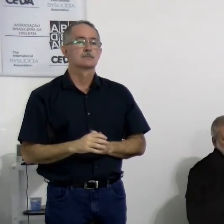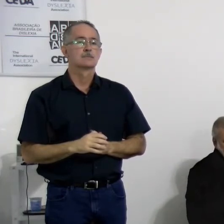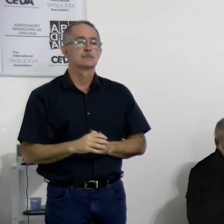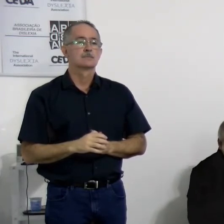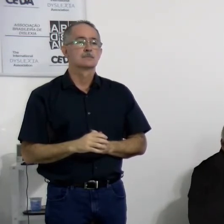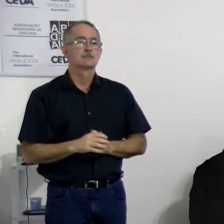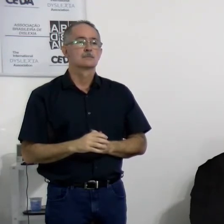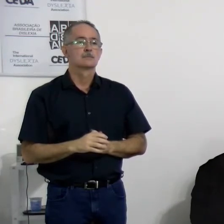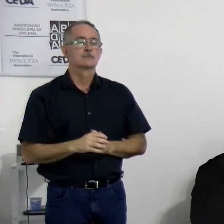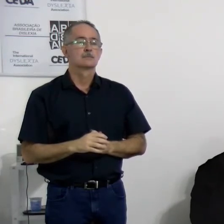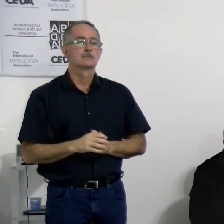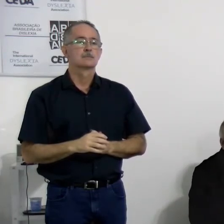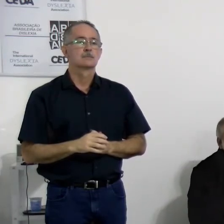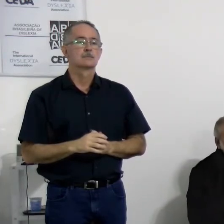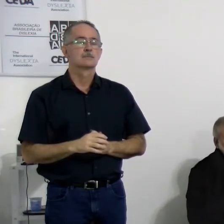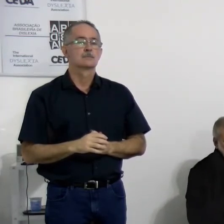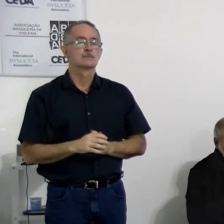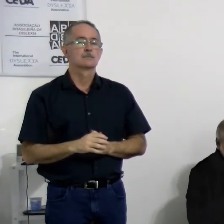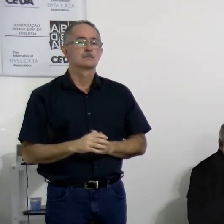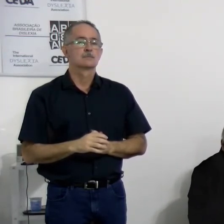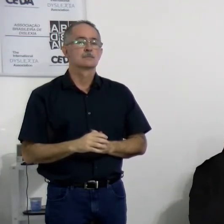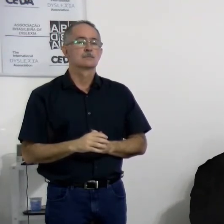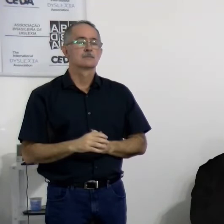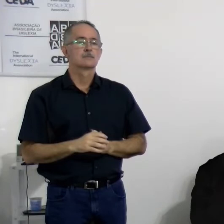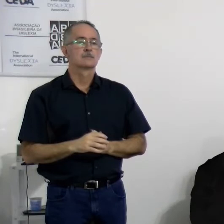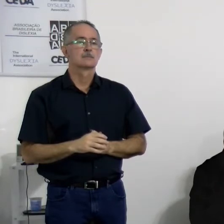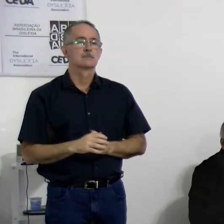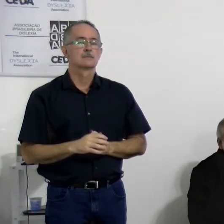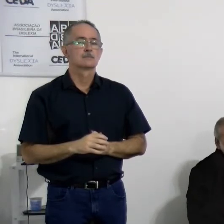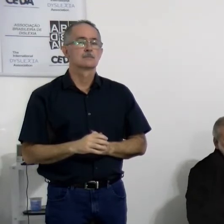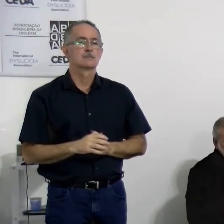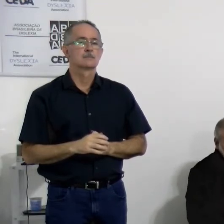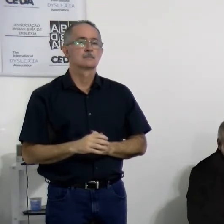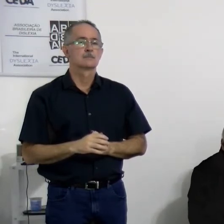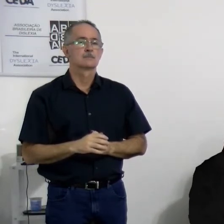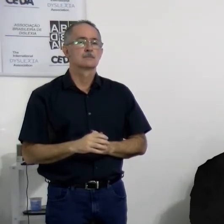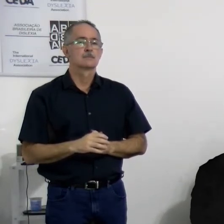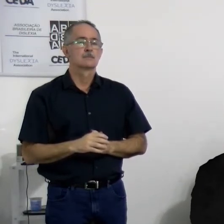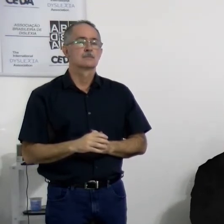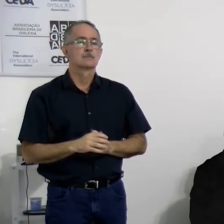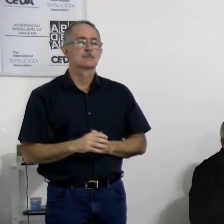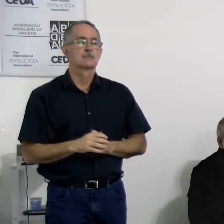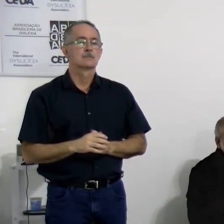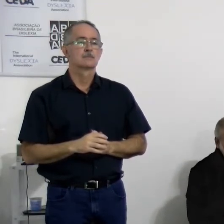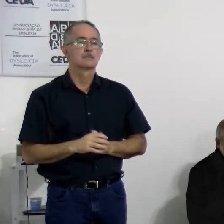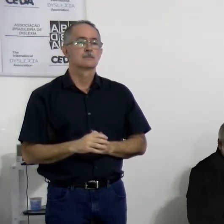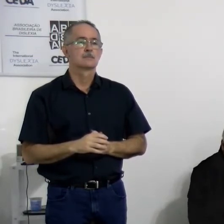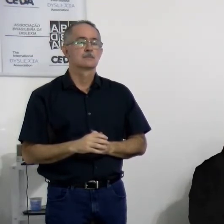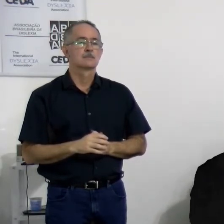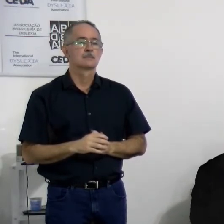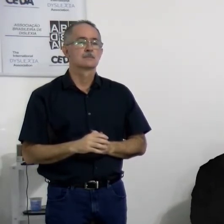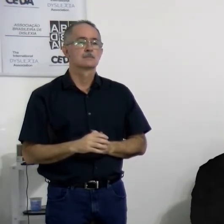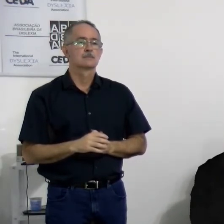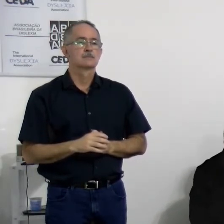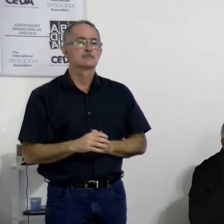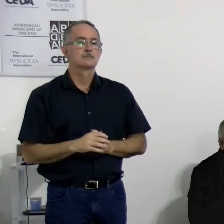you know, has been doing good research on early predictors of learning to read and